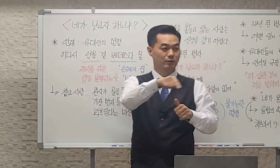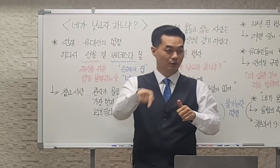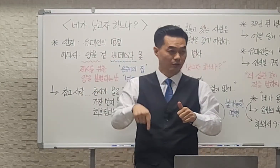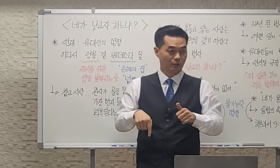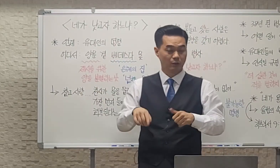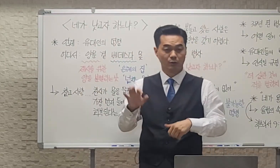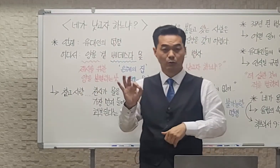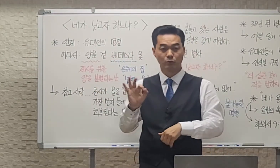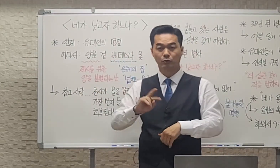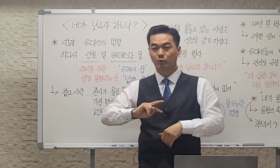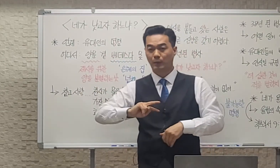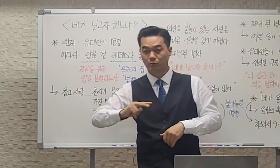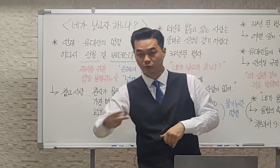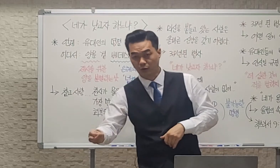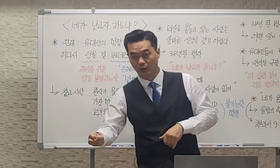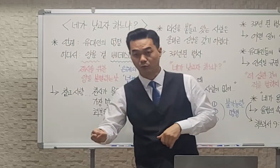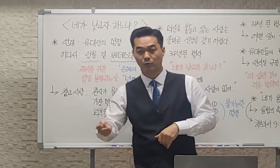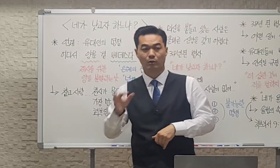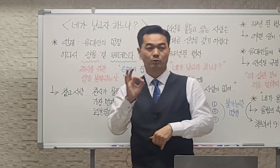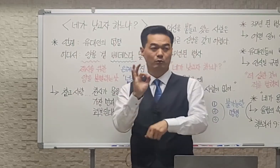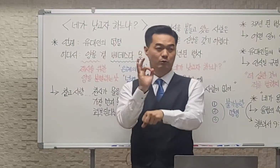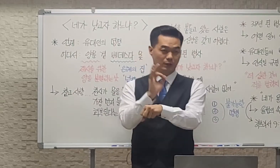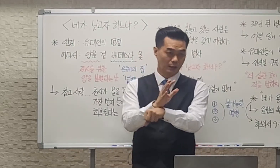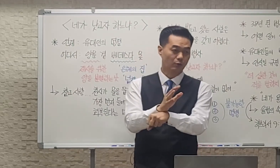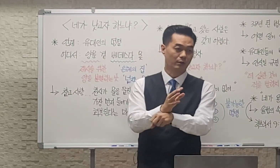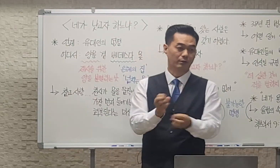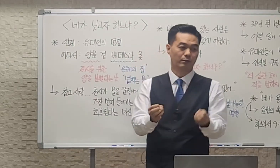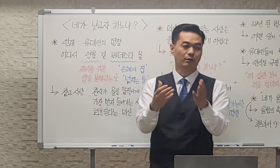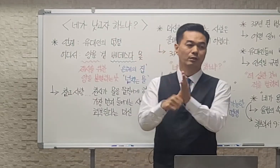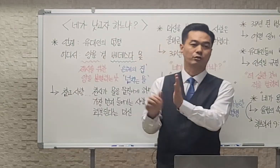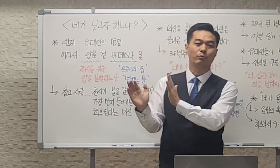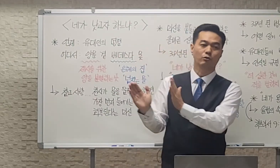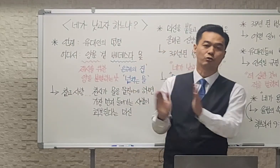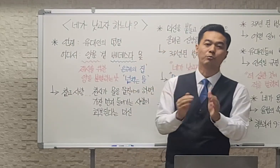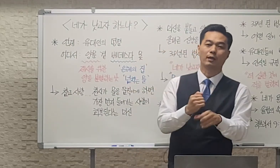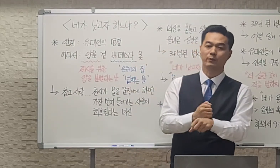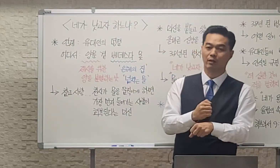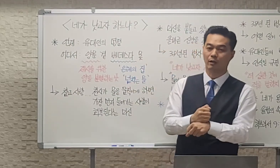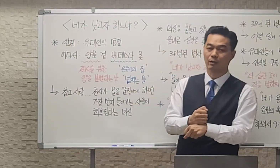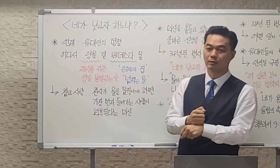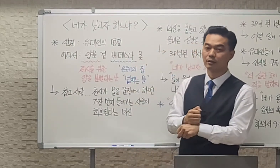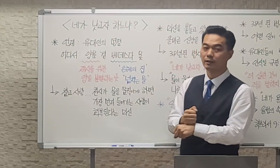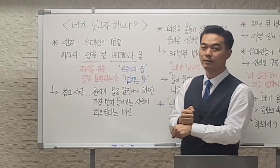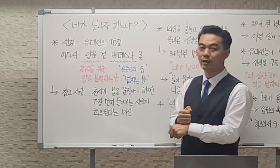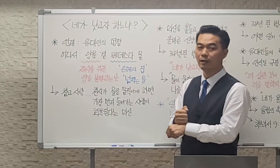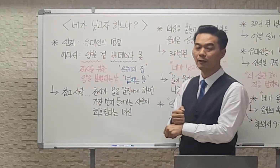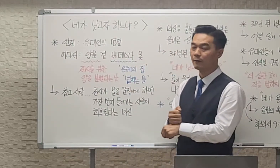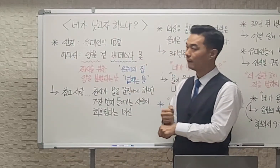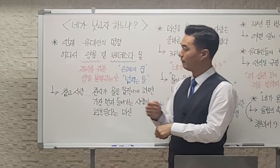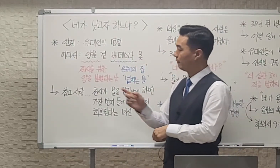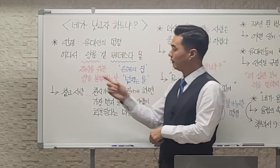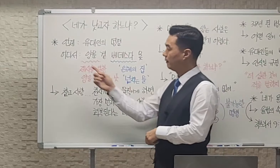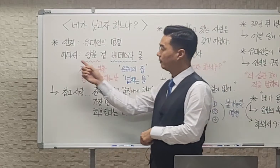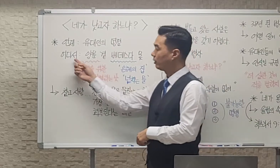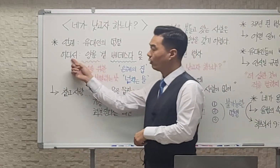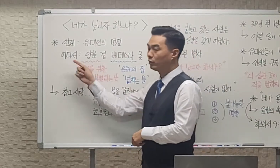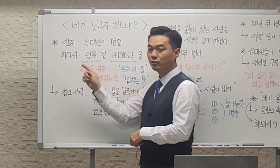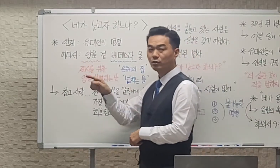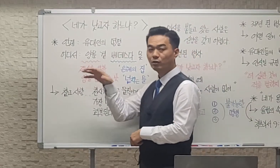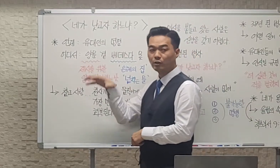주변에서 돈으로 바꾸기도 하고 돈으로 사기도 해서 재물을 준비합니다. 근데 이때 여기 어디서라고 돼